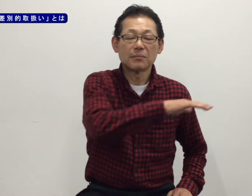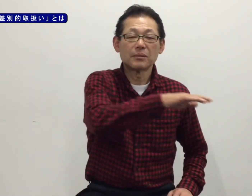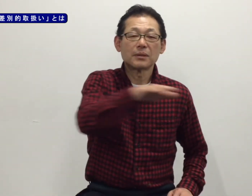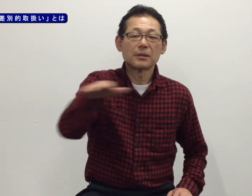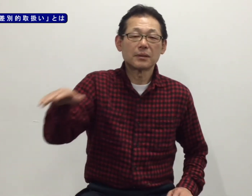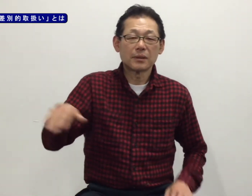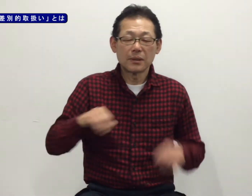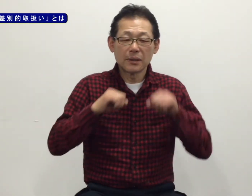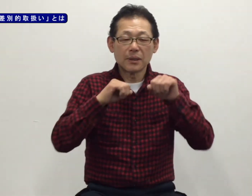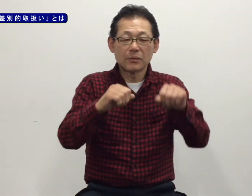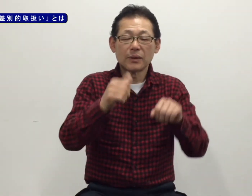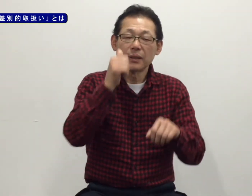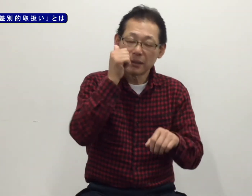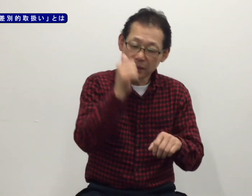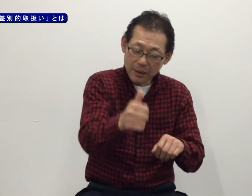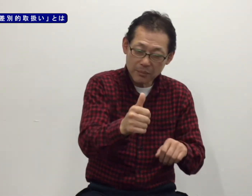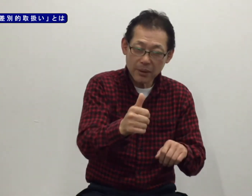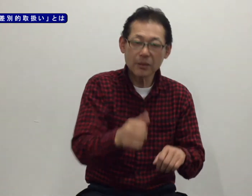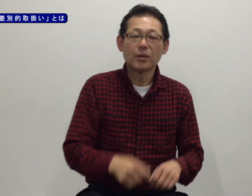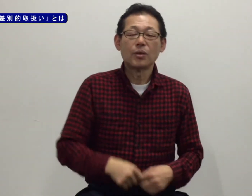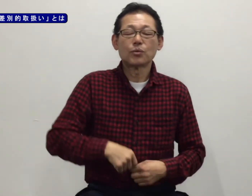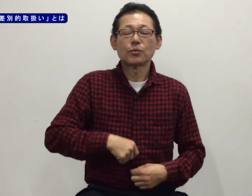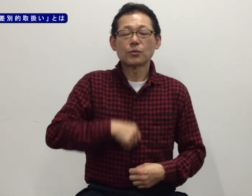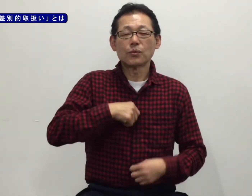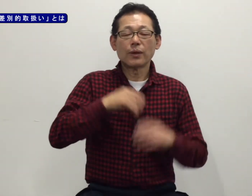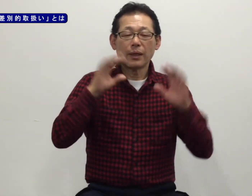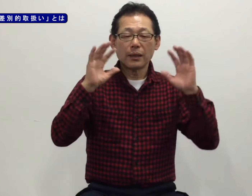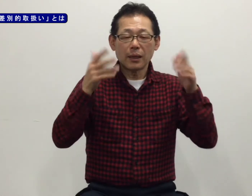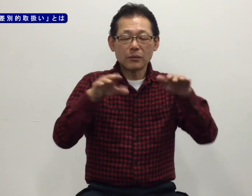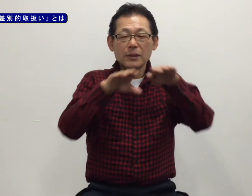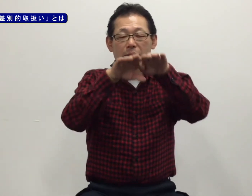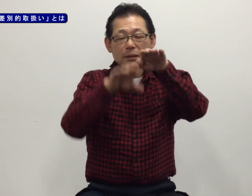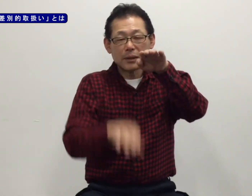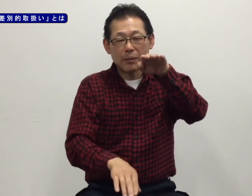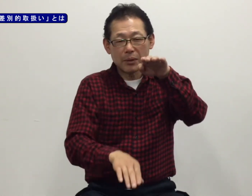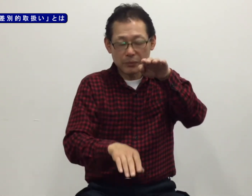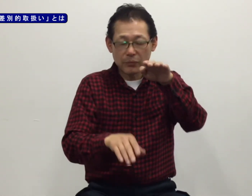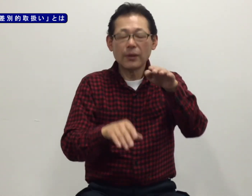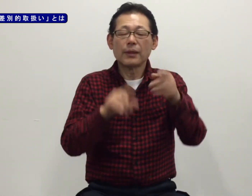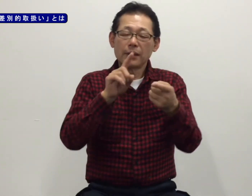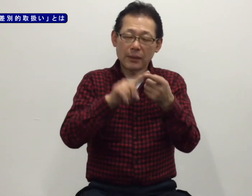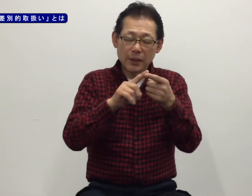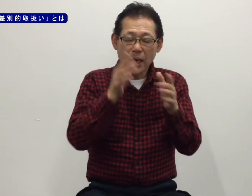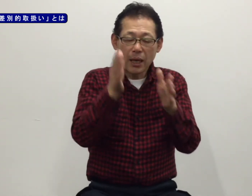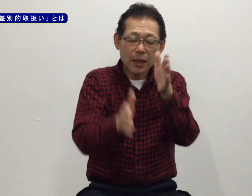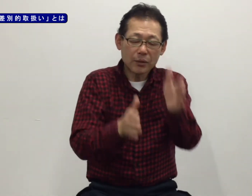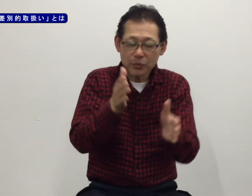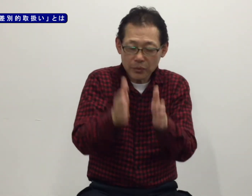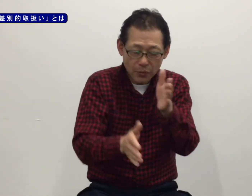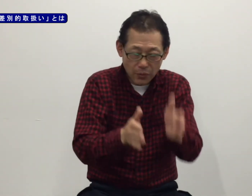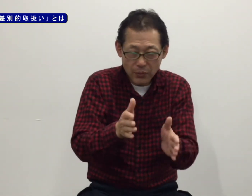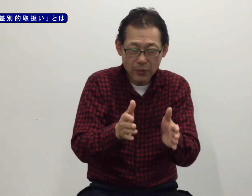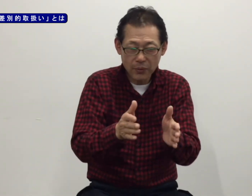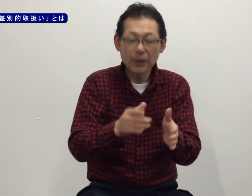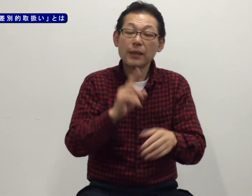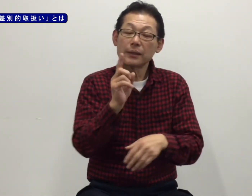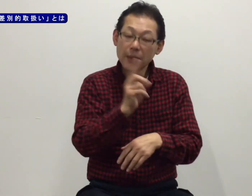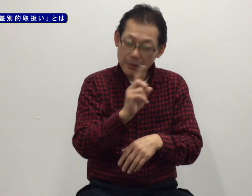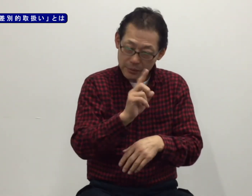皆さんがしてはいけない不当な差別的取扱いとはどの